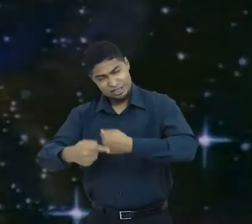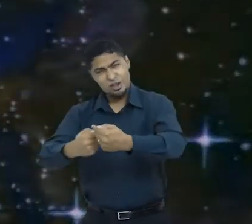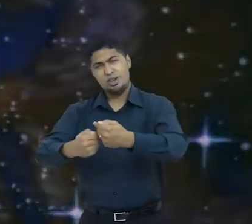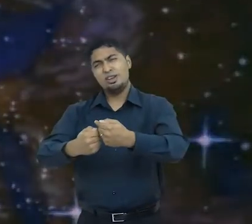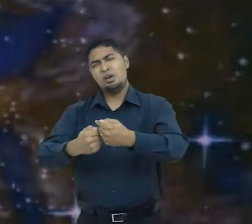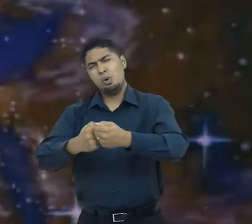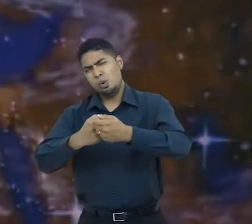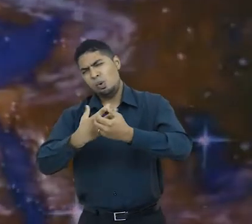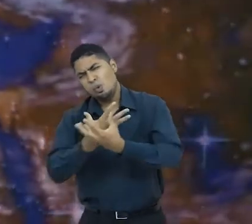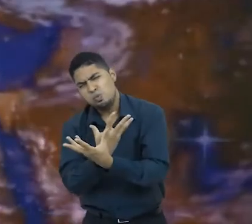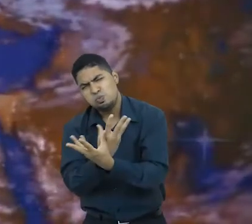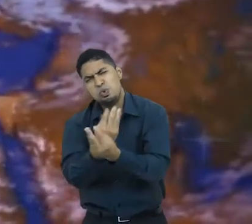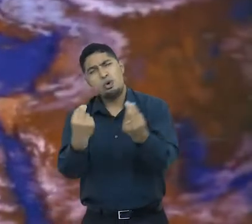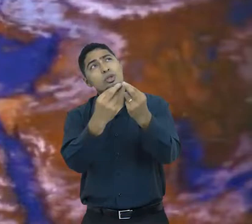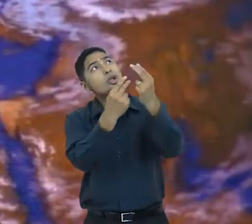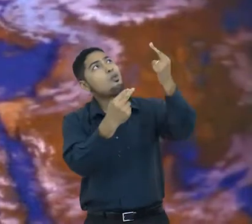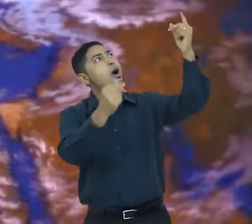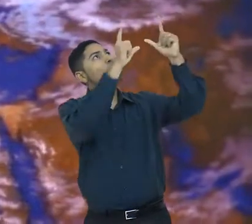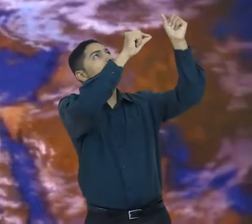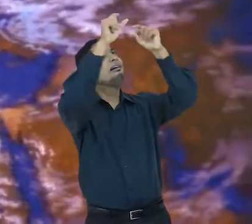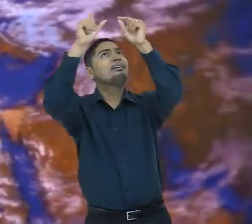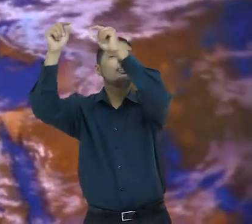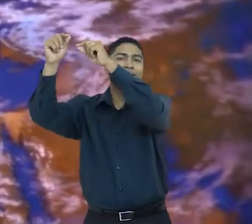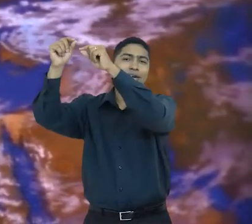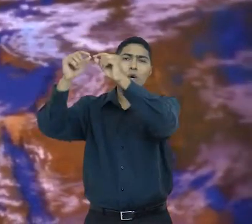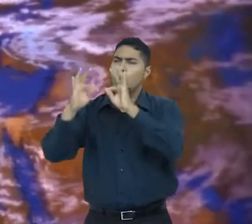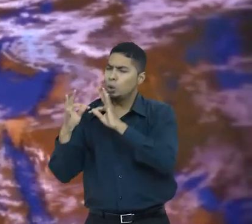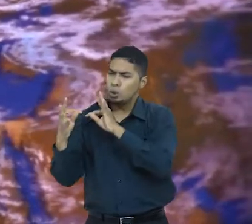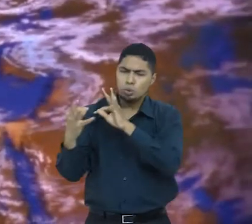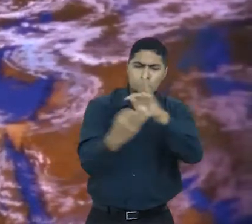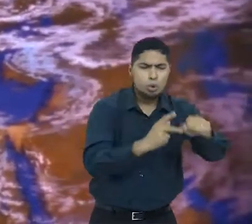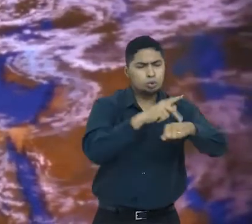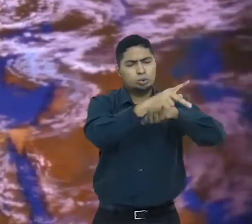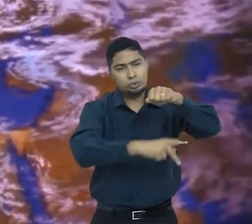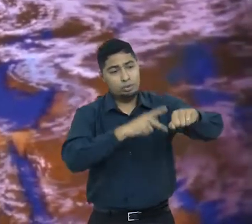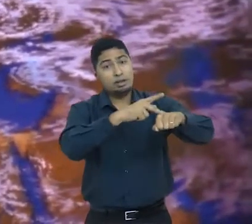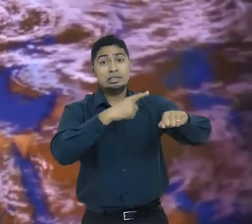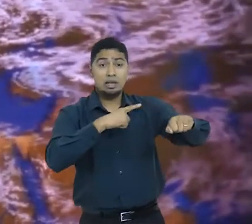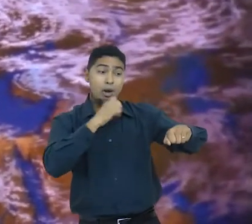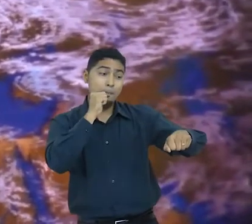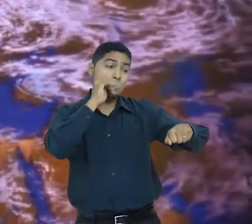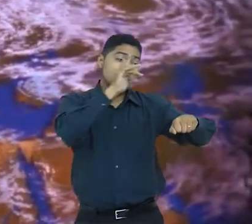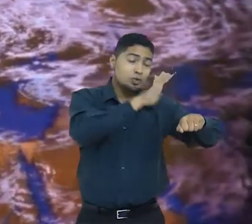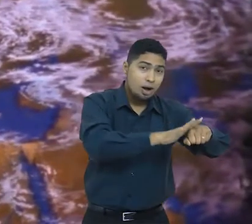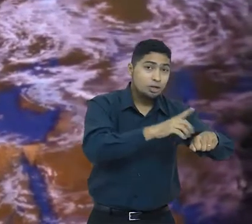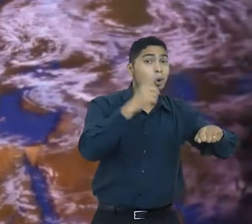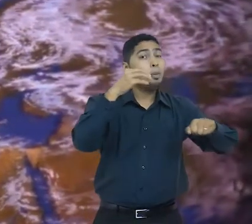as estrelas do céu. Todas as nações da terra serão abençoadas por meio do seu filho, porque você